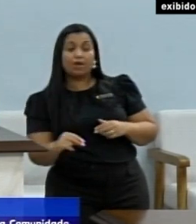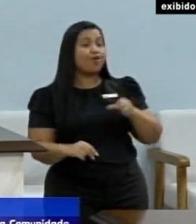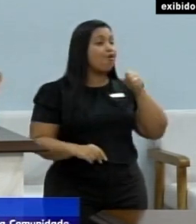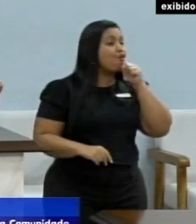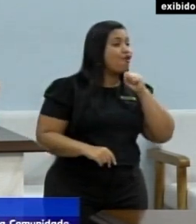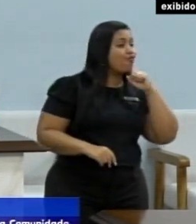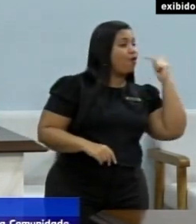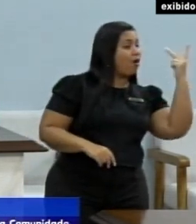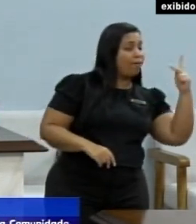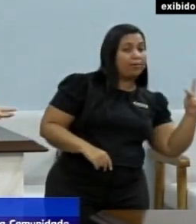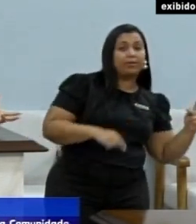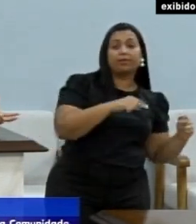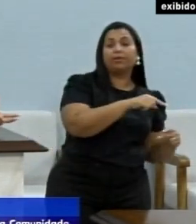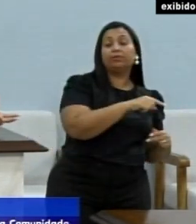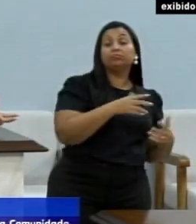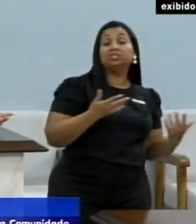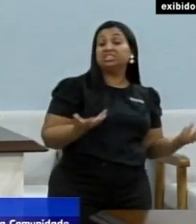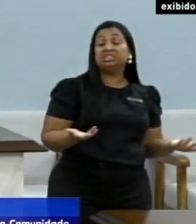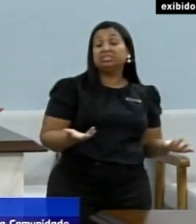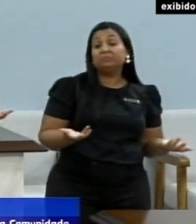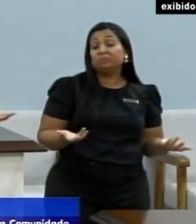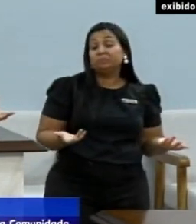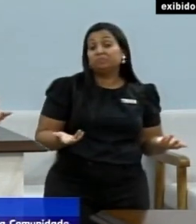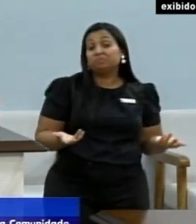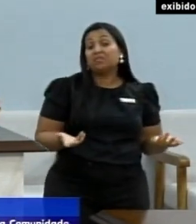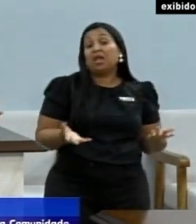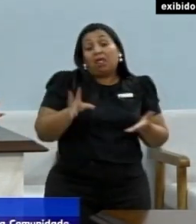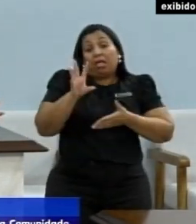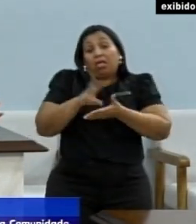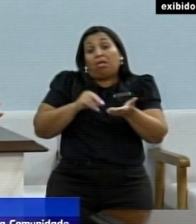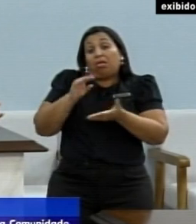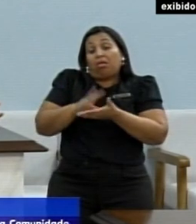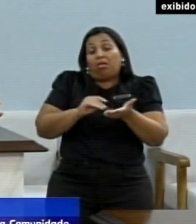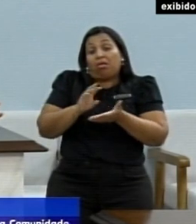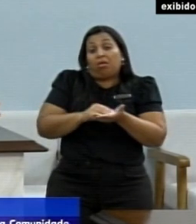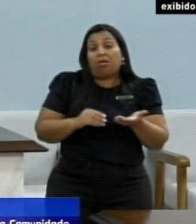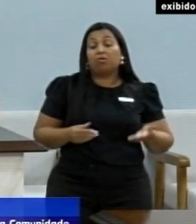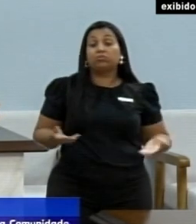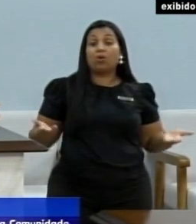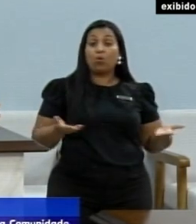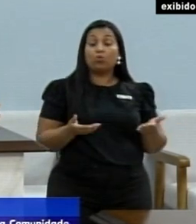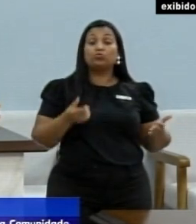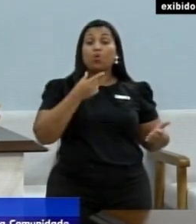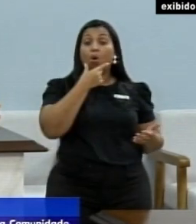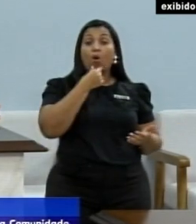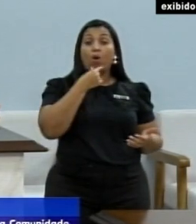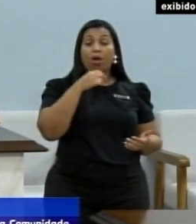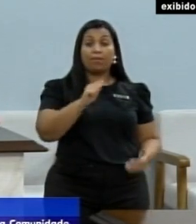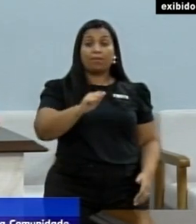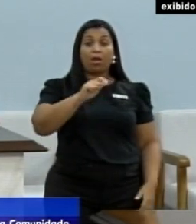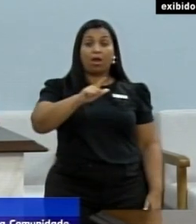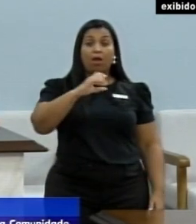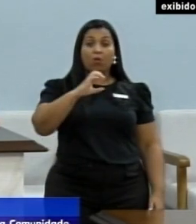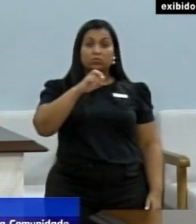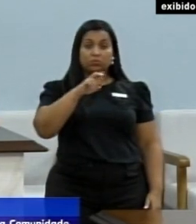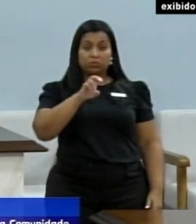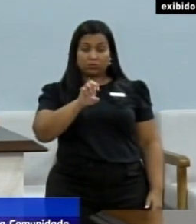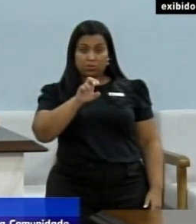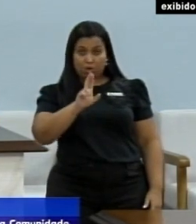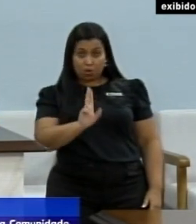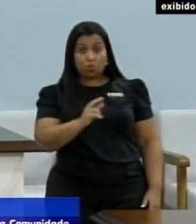avó apanhando, e ele simplesmente, reproduz. Hoje, o doutor Alceu, no qual eu tenho muita admiração,